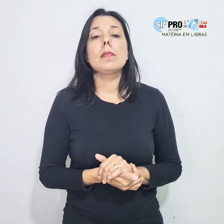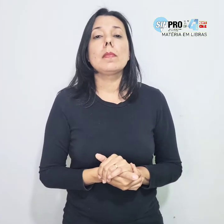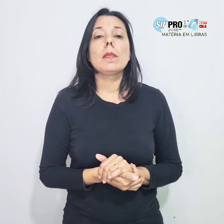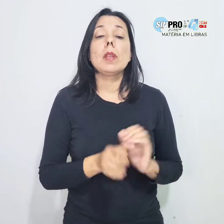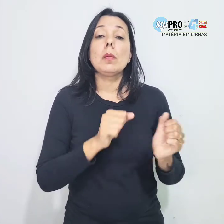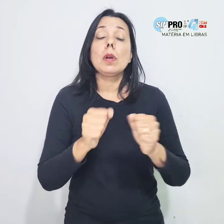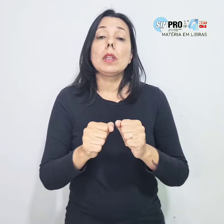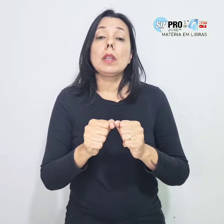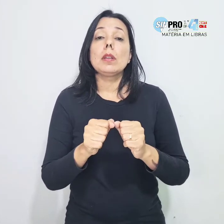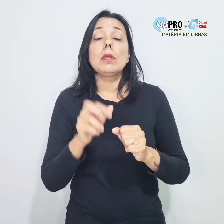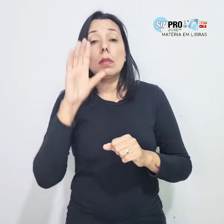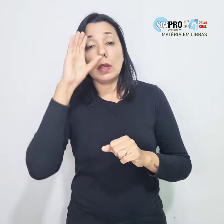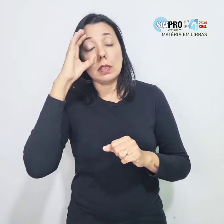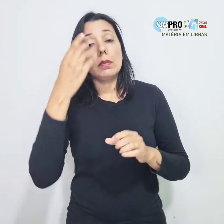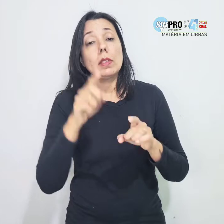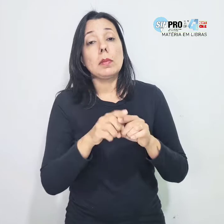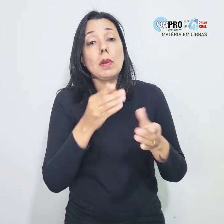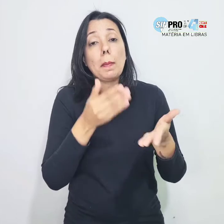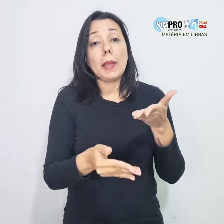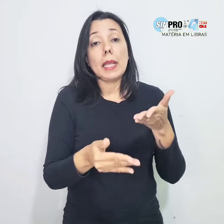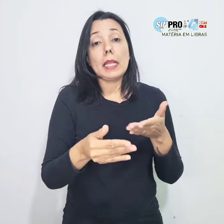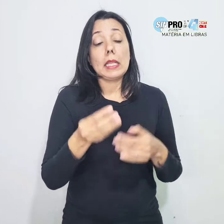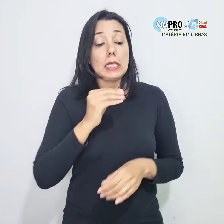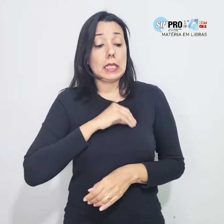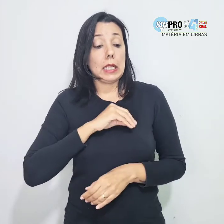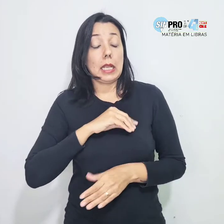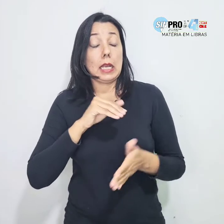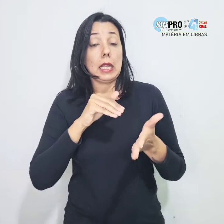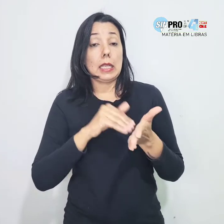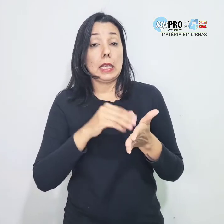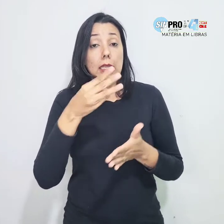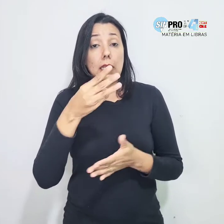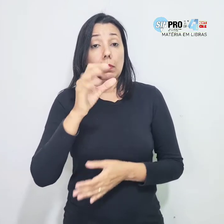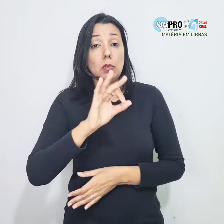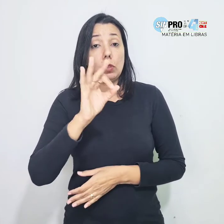podendo resultar em uma perda salarial de até 3% no futuro.